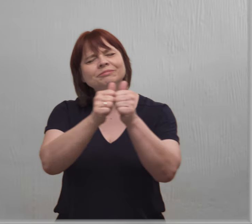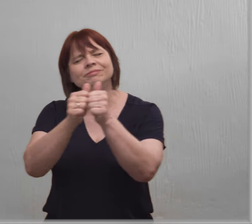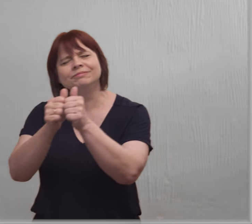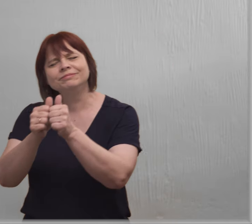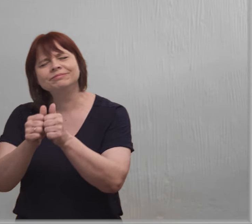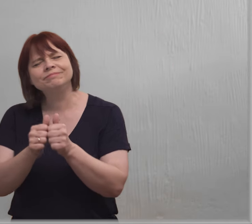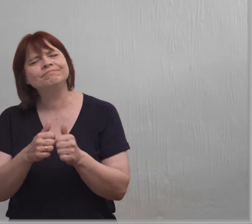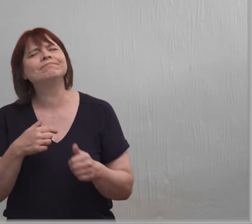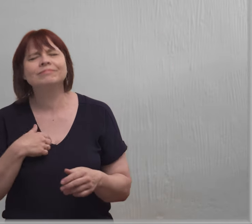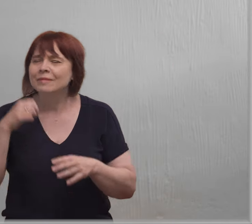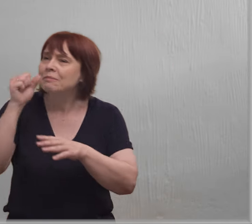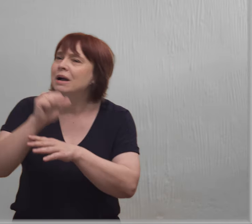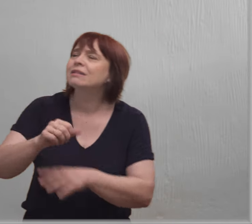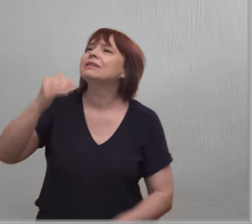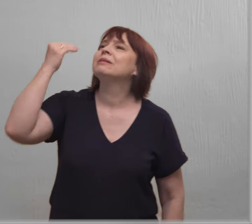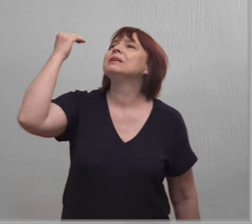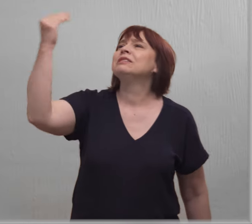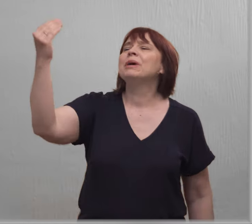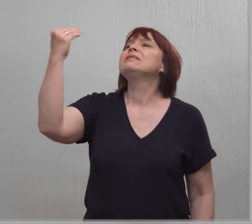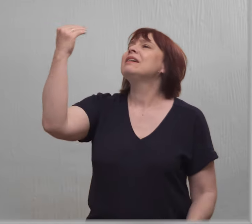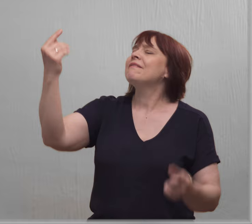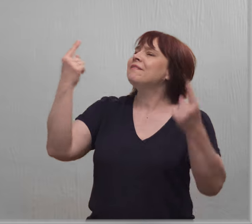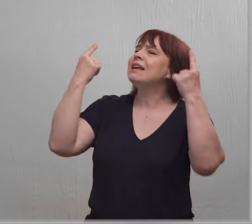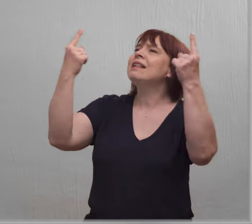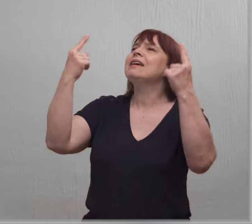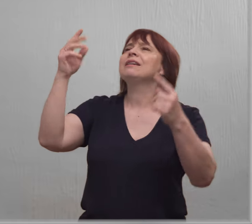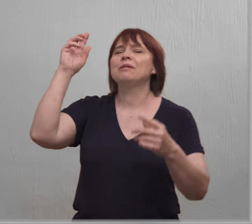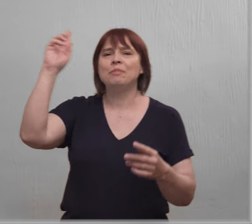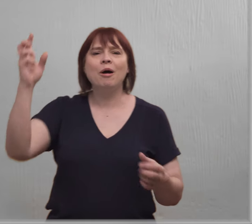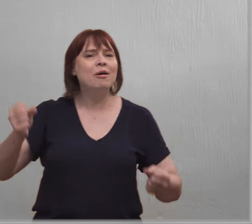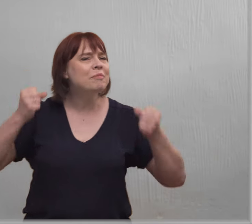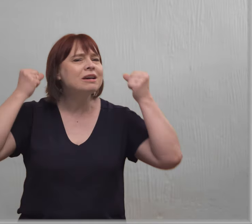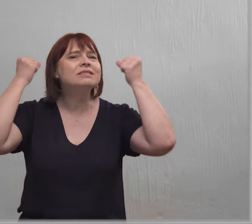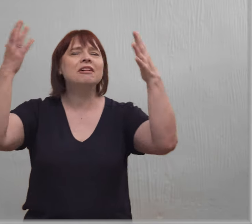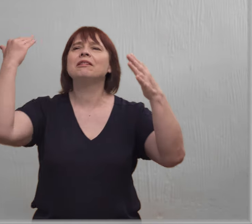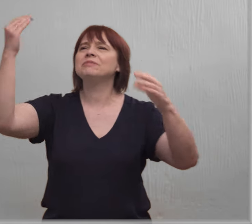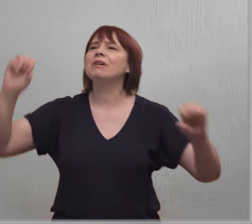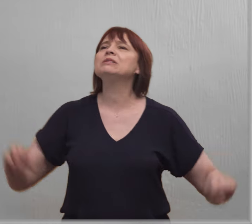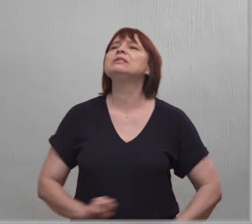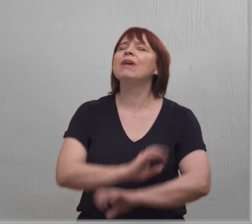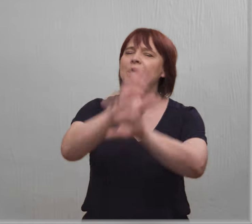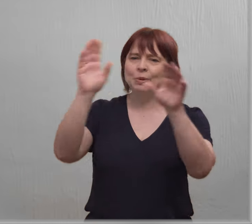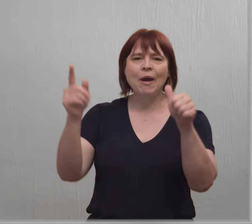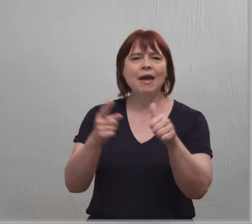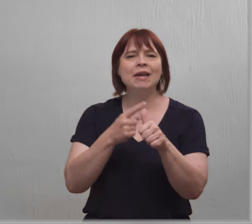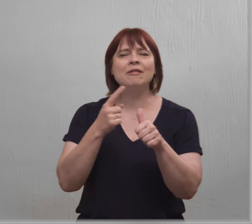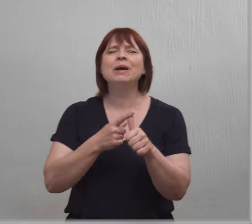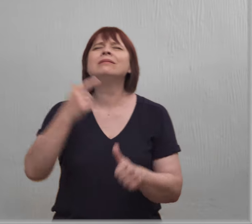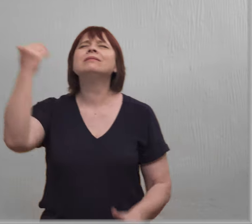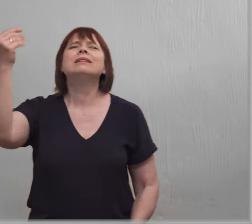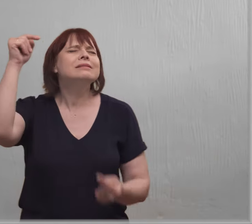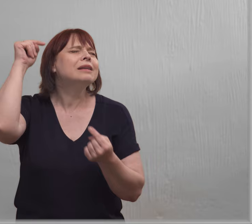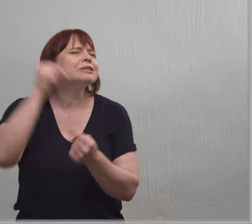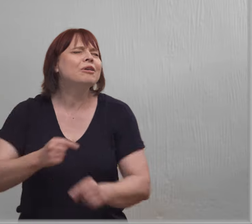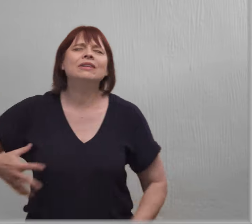Мы поклоняемся Тебе, великий Бог. Мы прославляем Твое святое имя. Ты